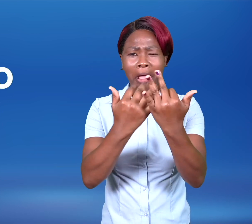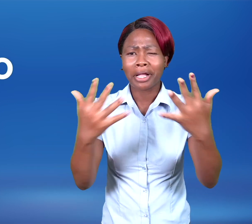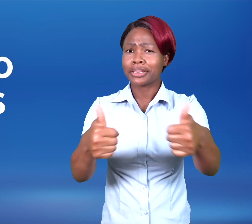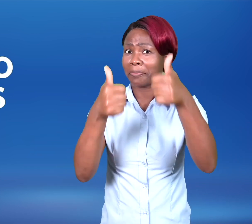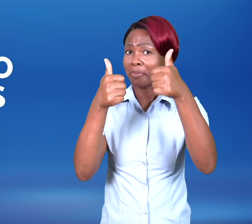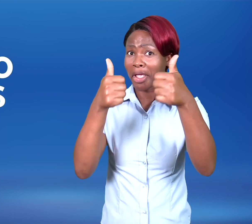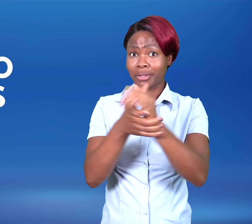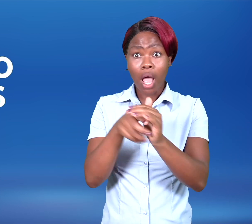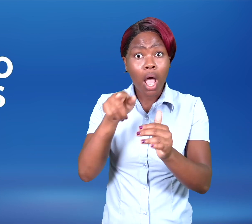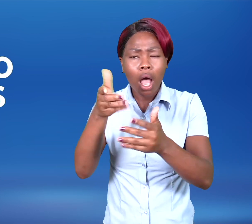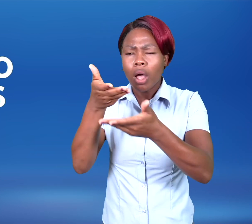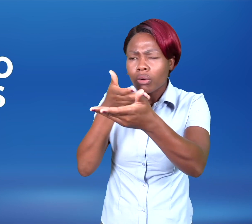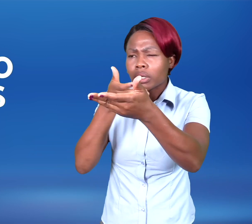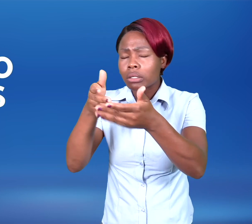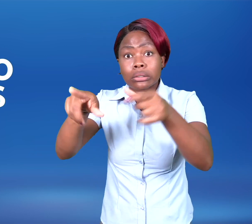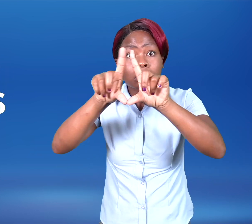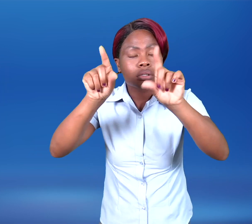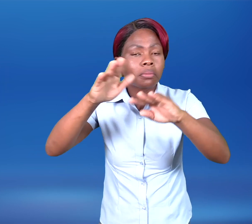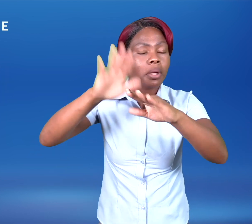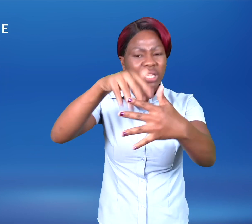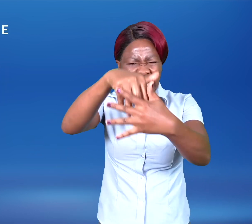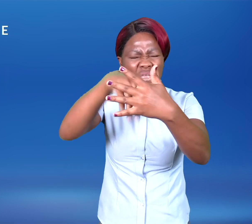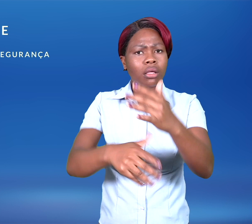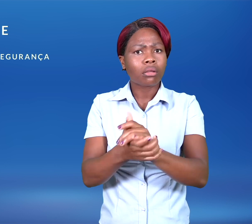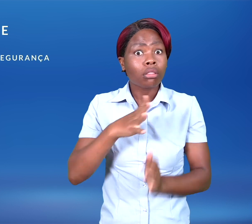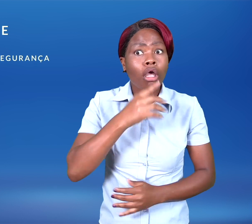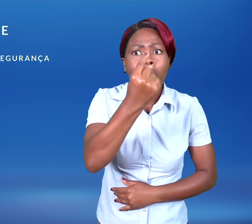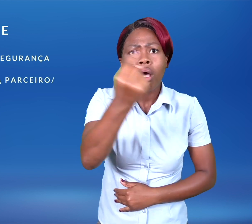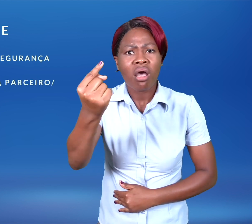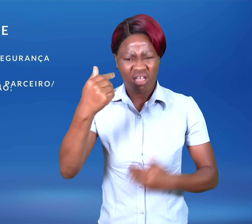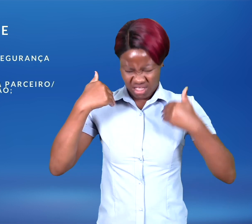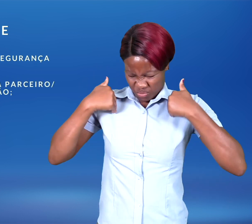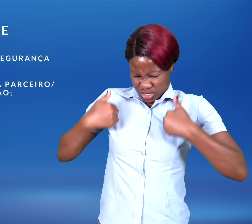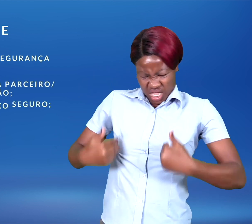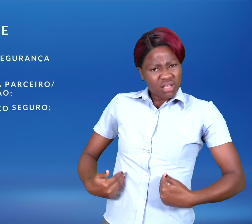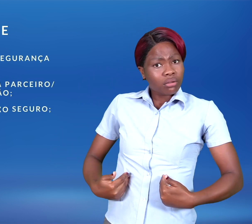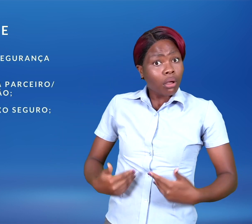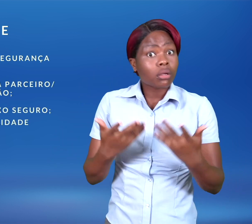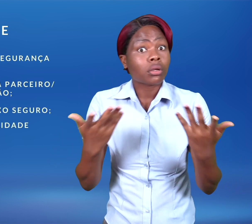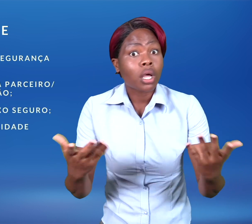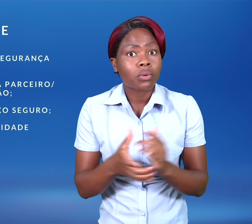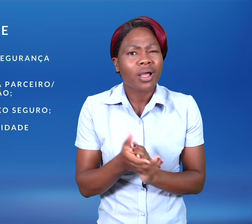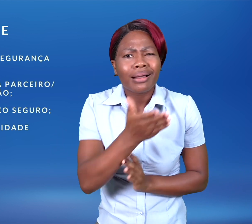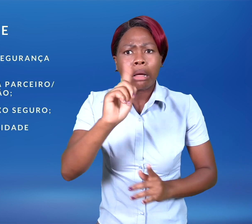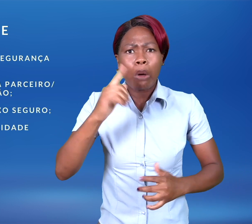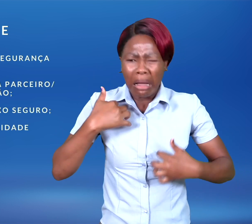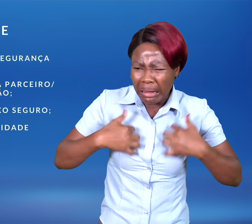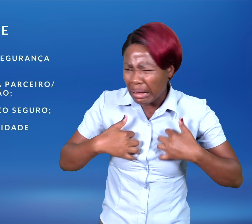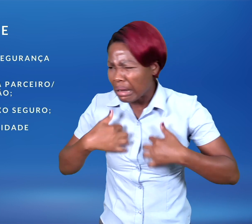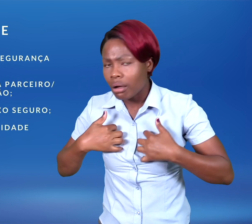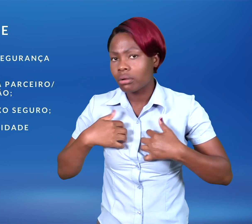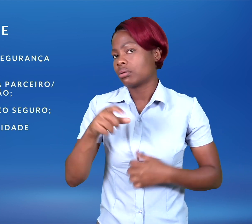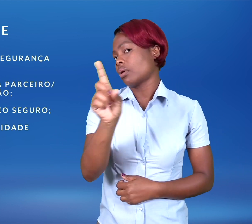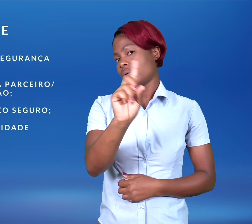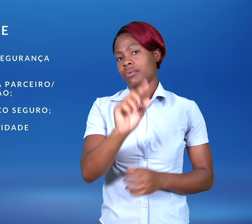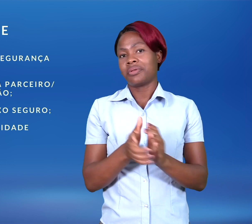Bom, eles são muitos, mas vamos tratar com alguma profundidade de alguns que têm a ver com o